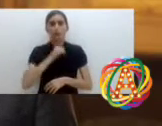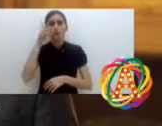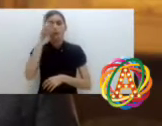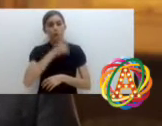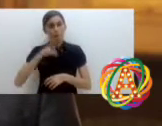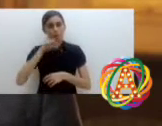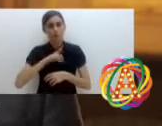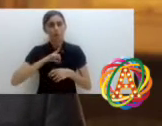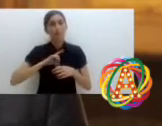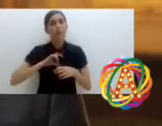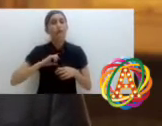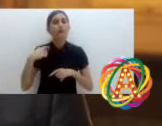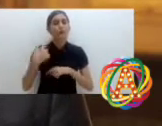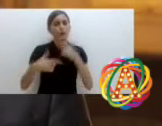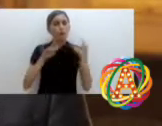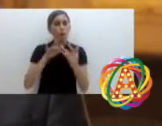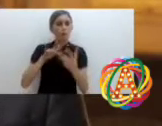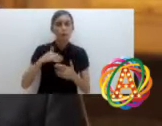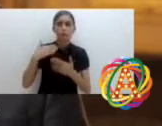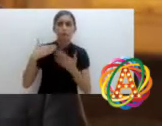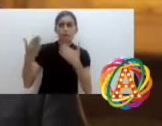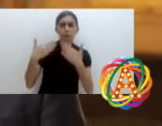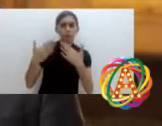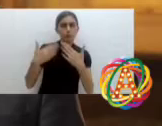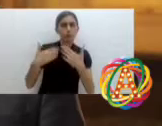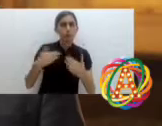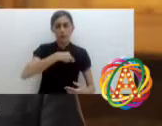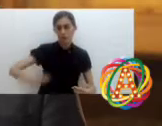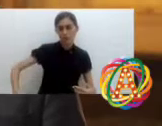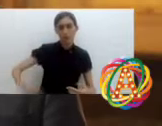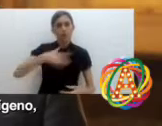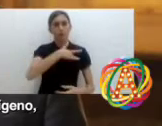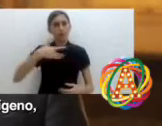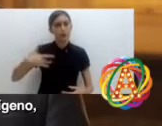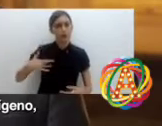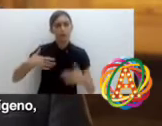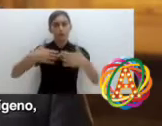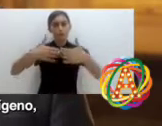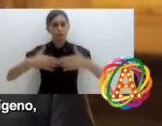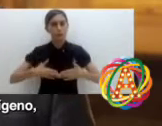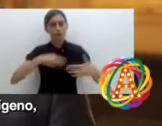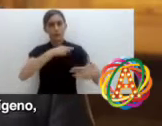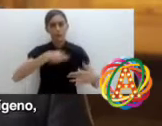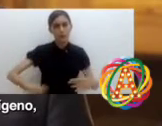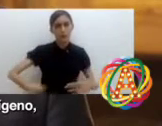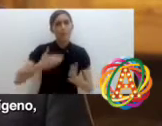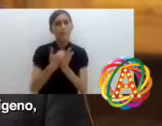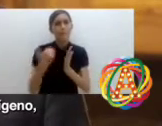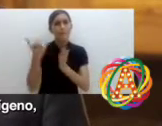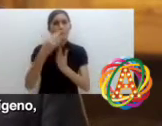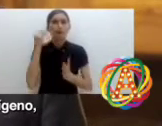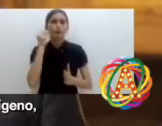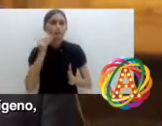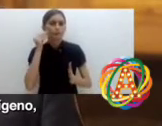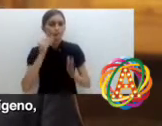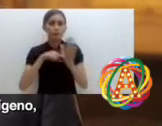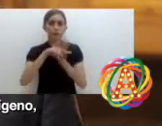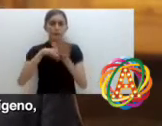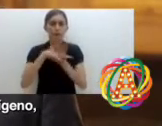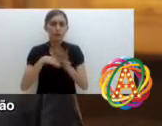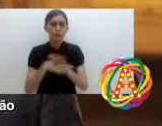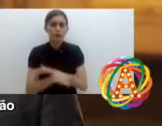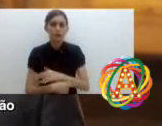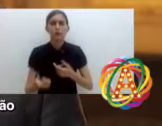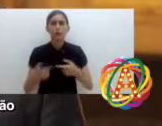nos finais de semana. Após contato com o ministro da Saúde, solicitamos ao Ministério mais testes de